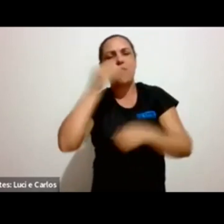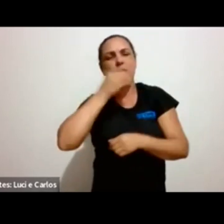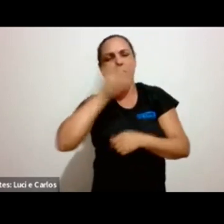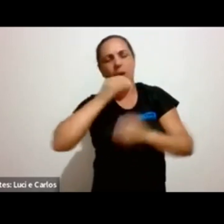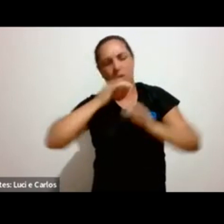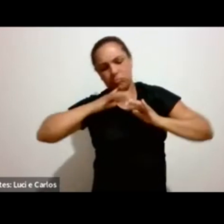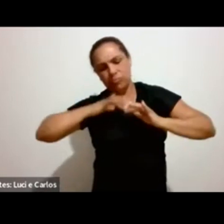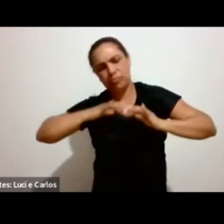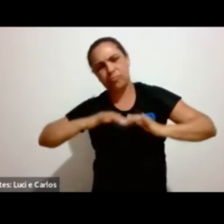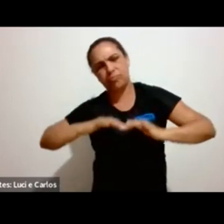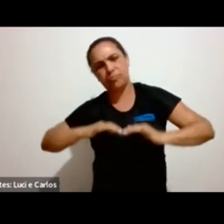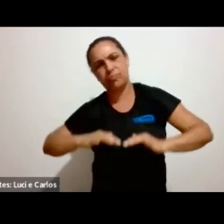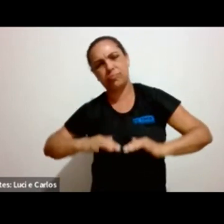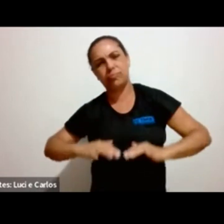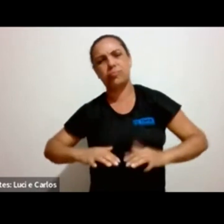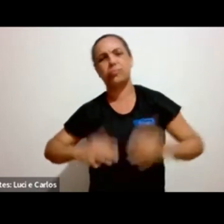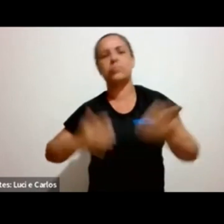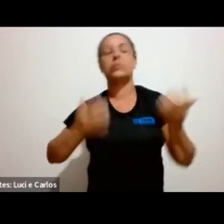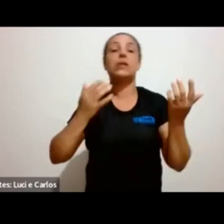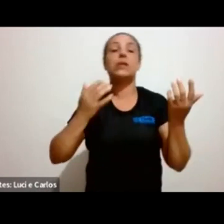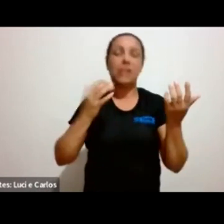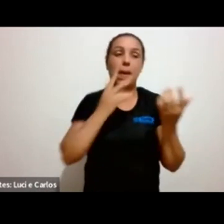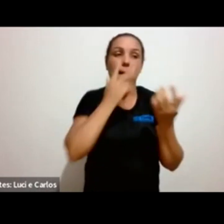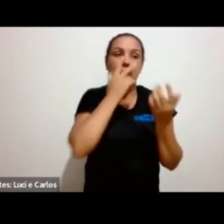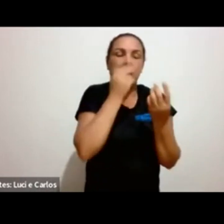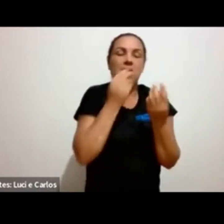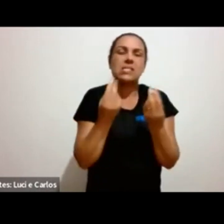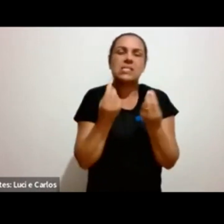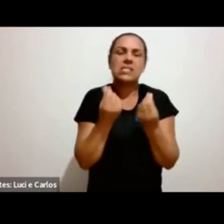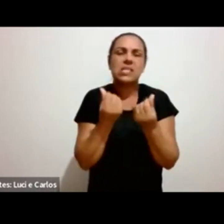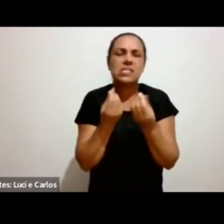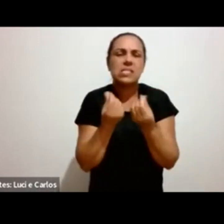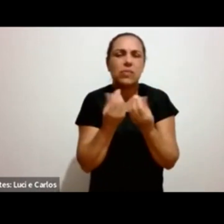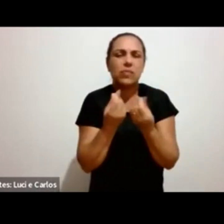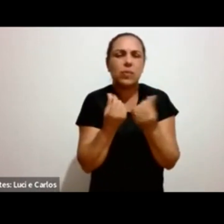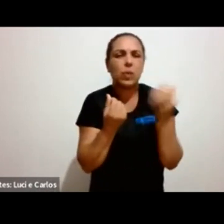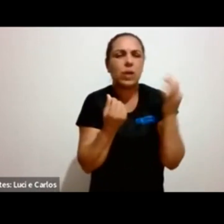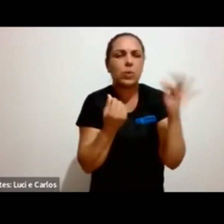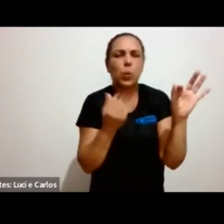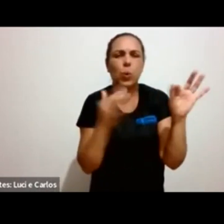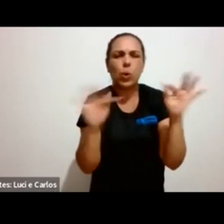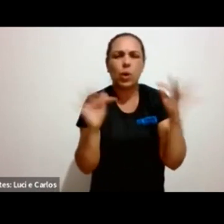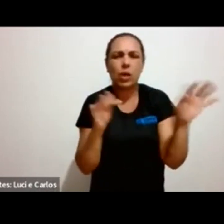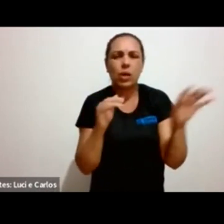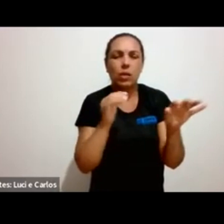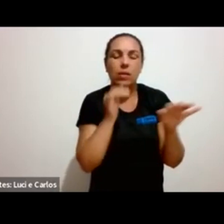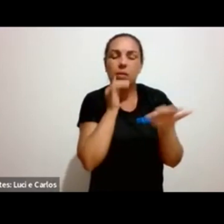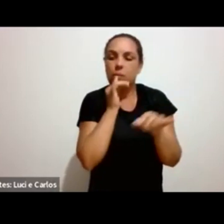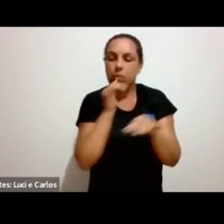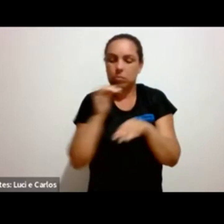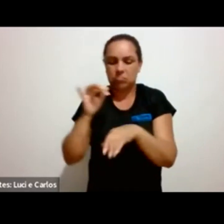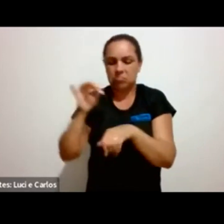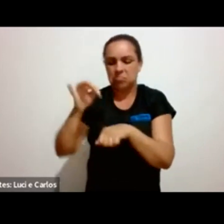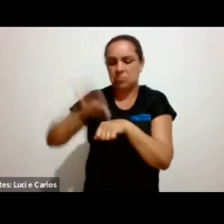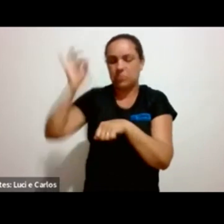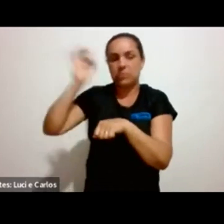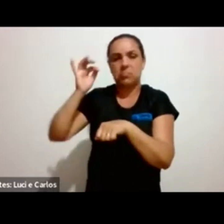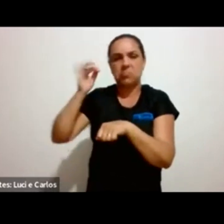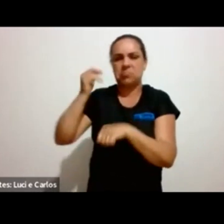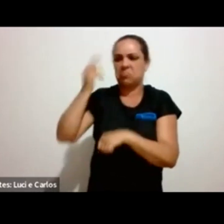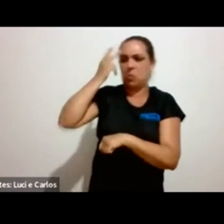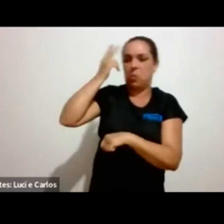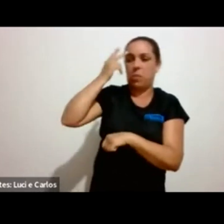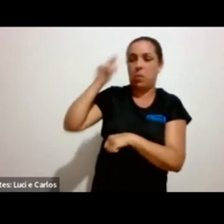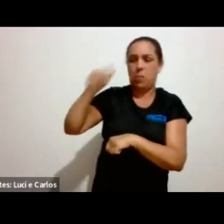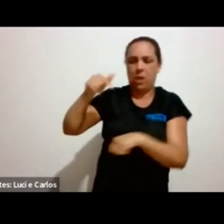maior sensibilidade à dor do que as pessoas normais. Porque nós somos normais. Vamos lá, mas como